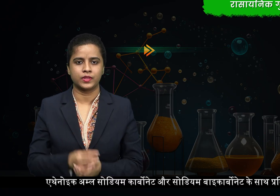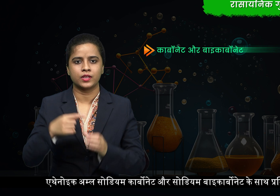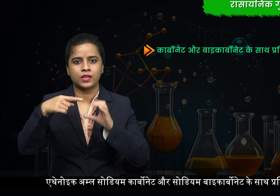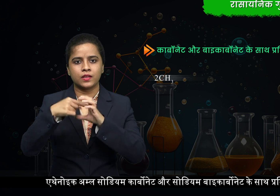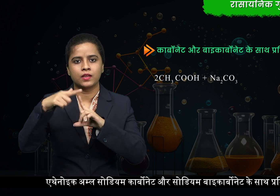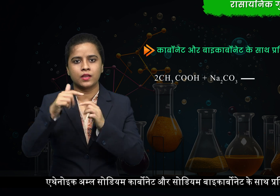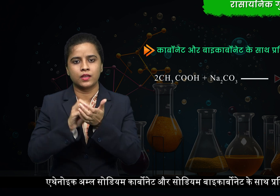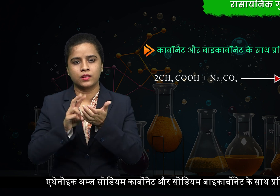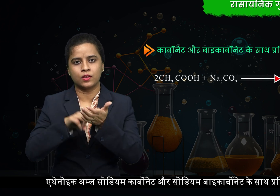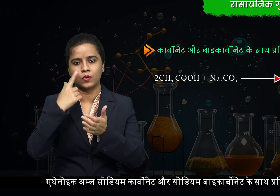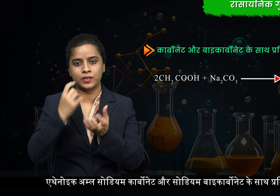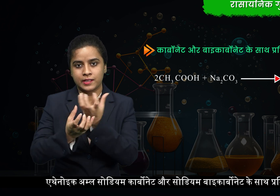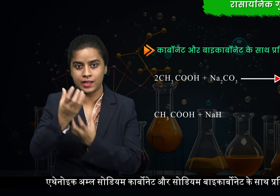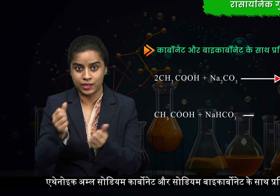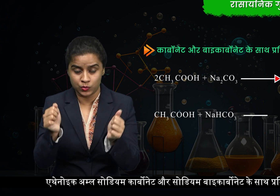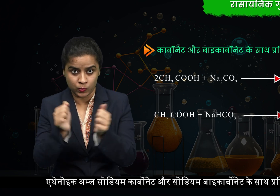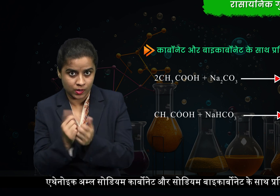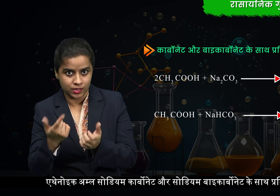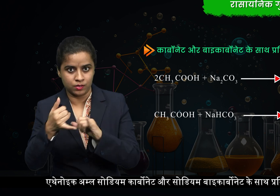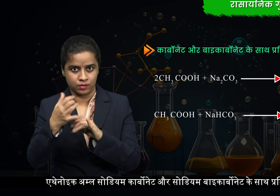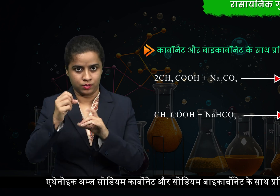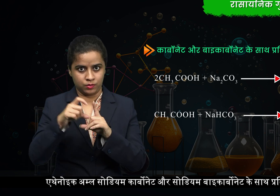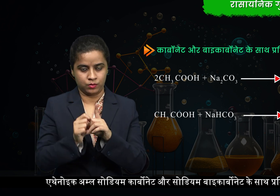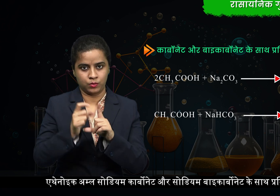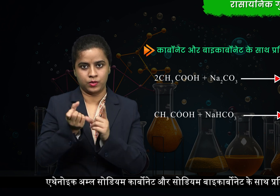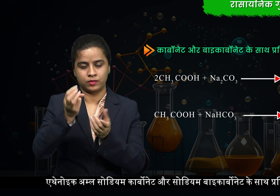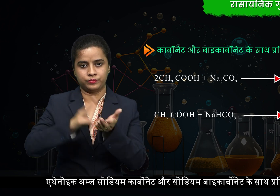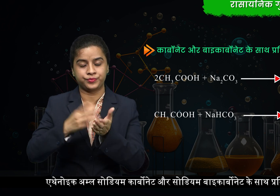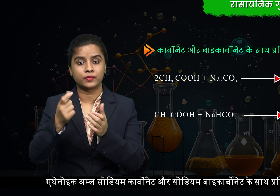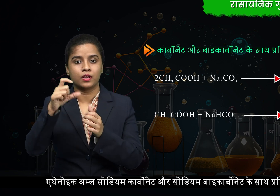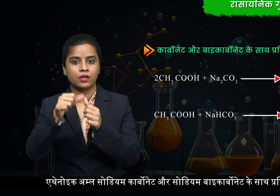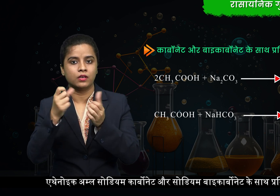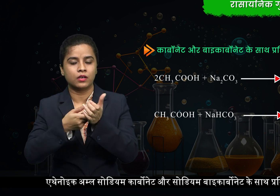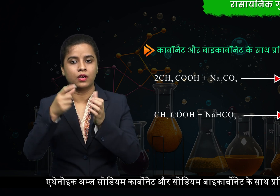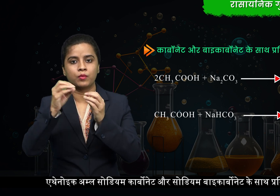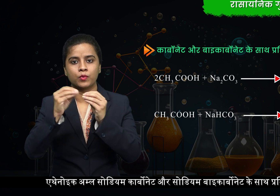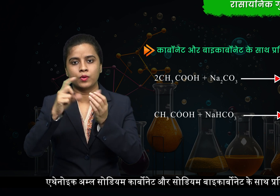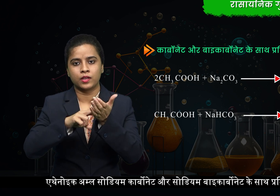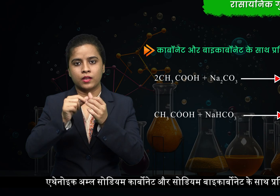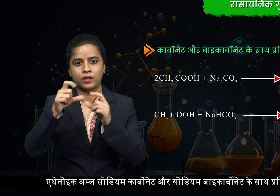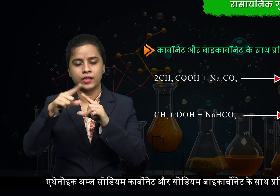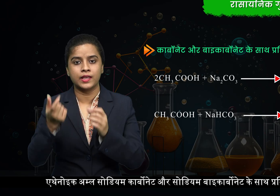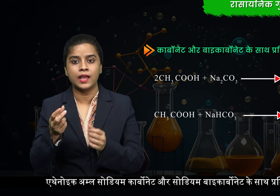एथेनॉइक अम्ल सोडियम कार्बोनेट और सोडियम बाइकार्बोनेट के साथ प्रतिक्रिया करता है।